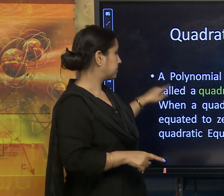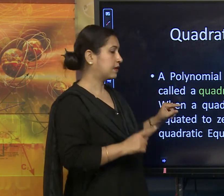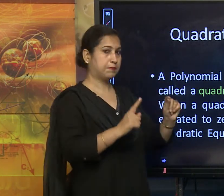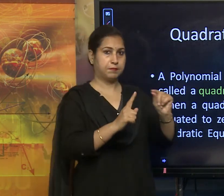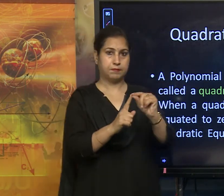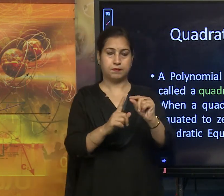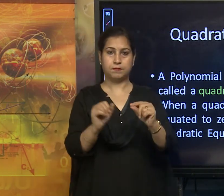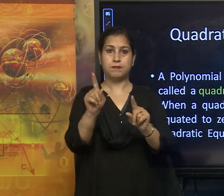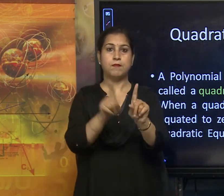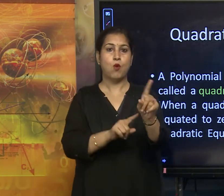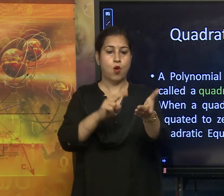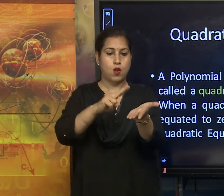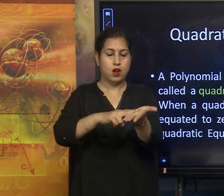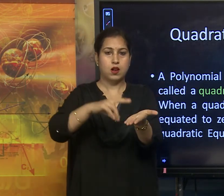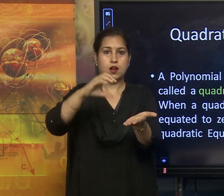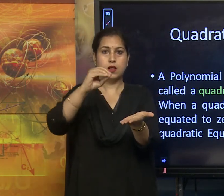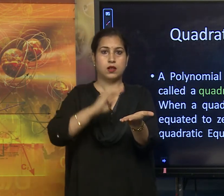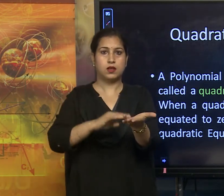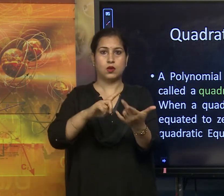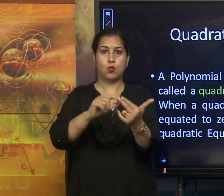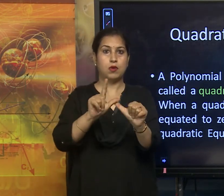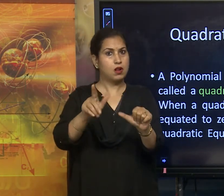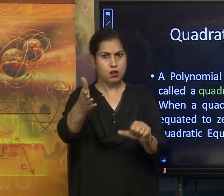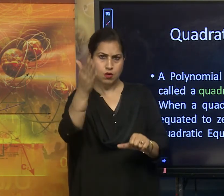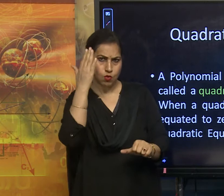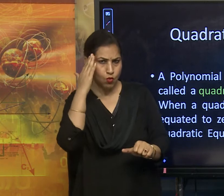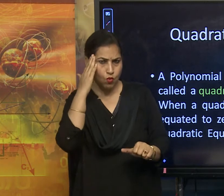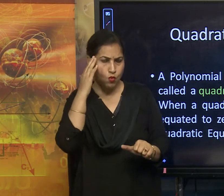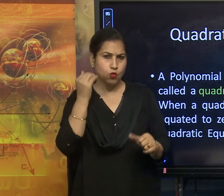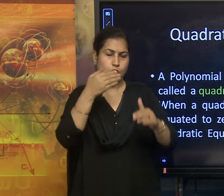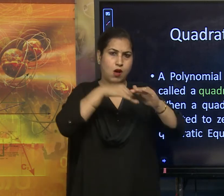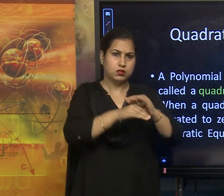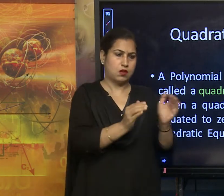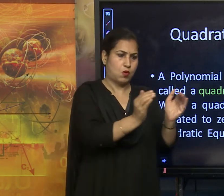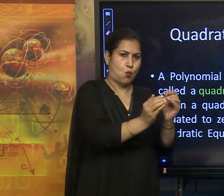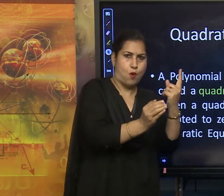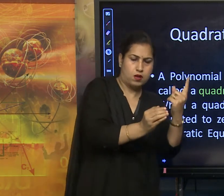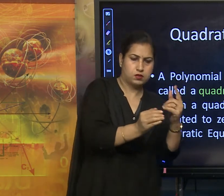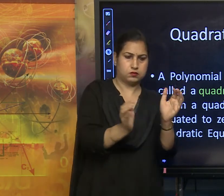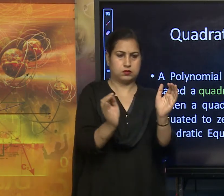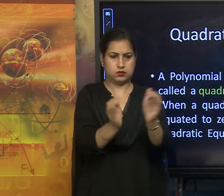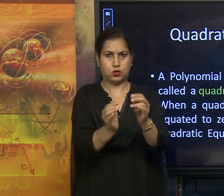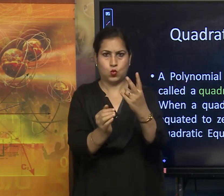हैं। इसके लिए पॉलिनोमियल शब्द को समझना ज़रूरी है, जो आप जानते ही